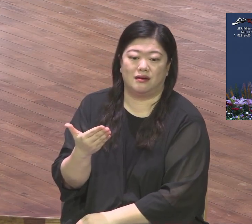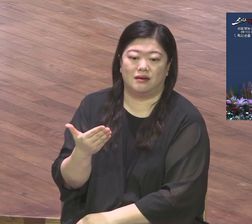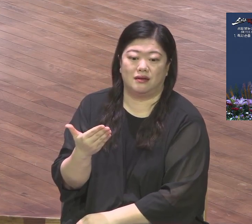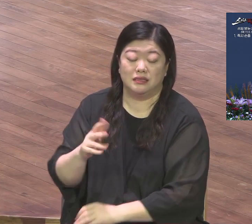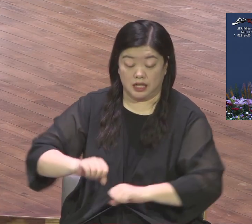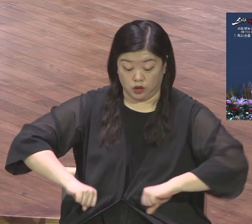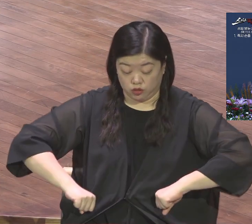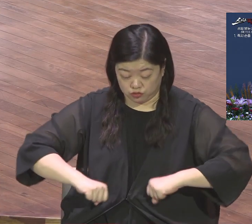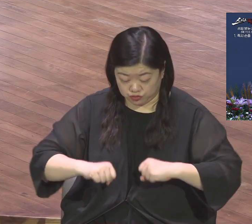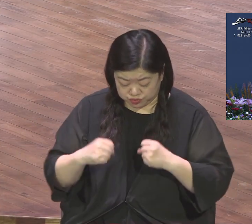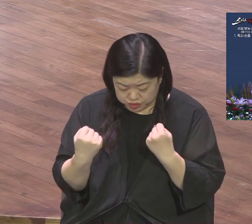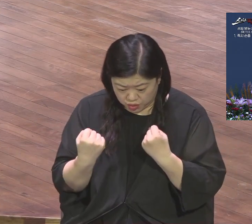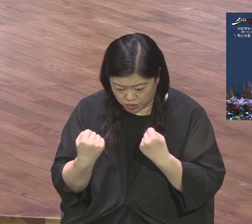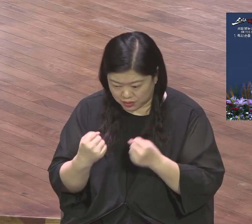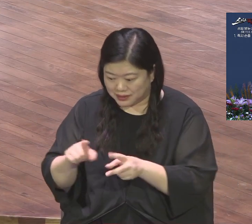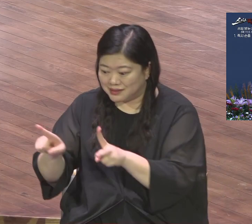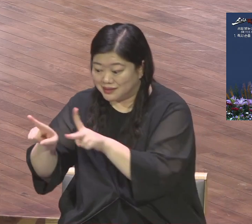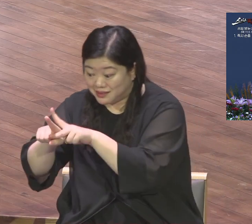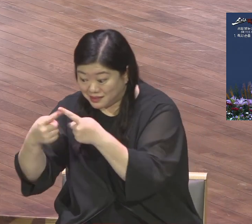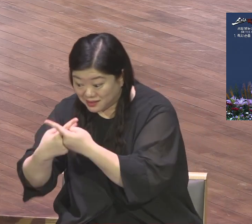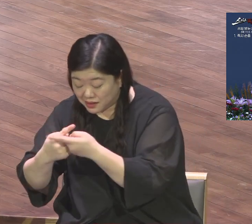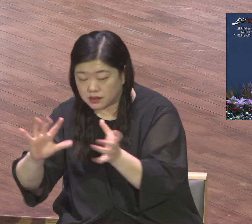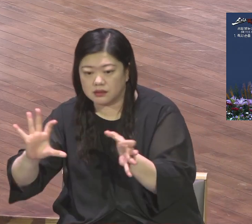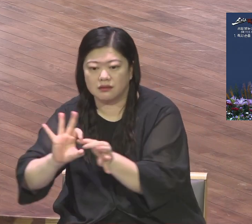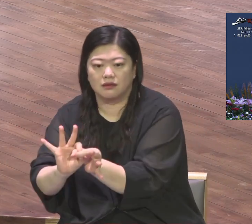이해가 다 돼.